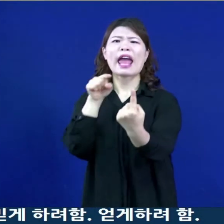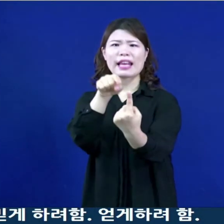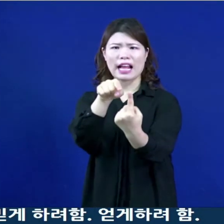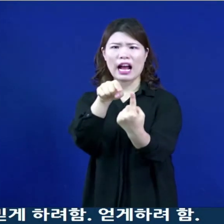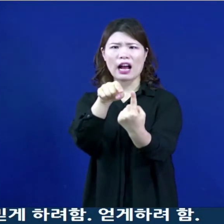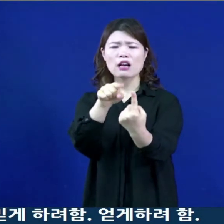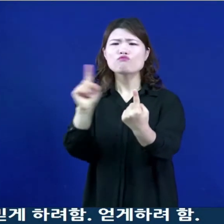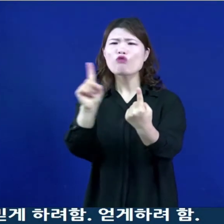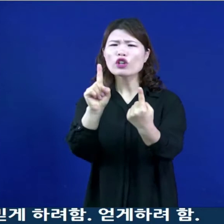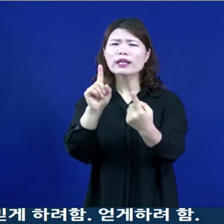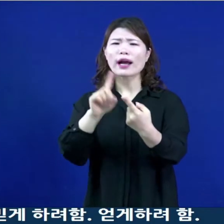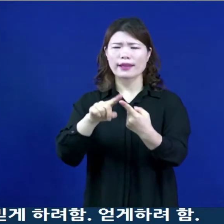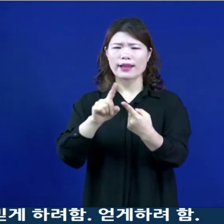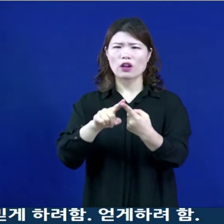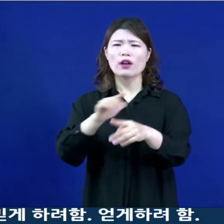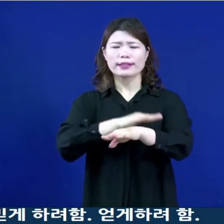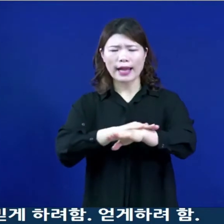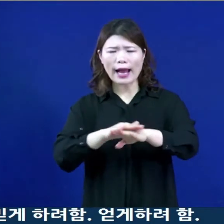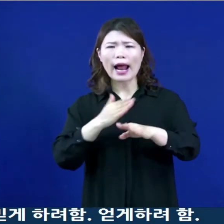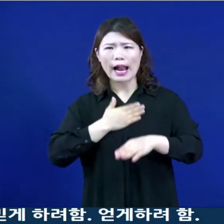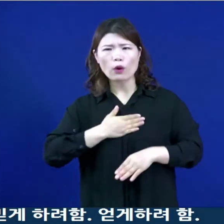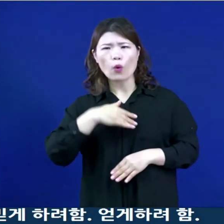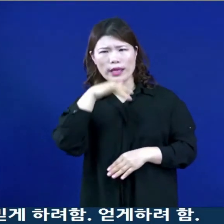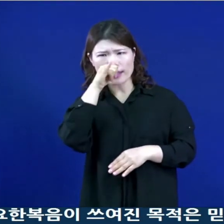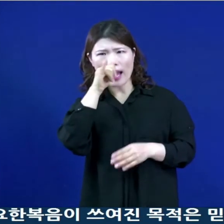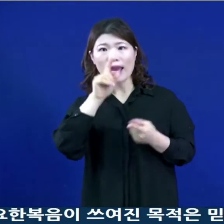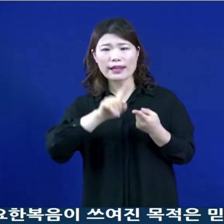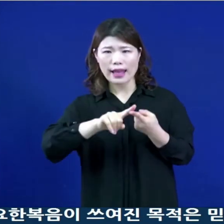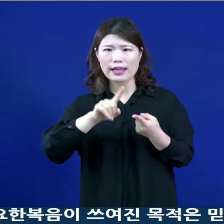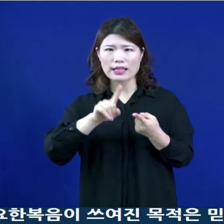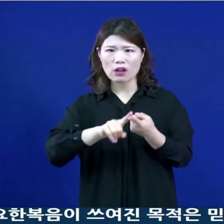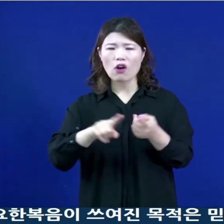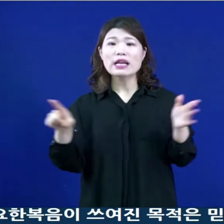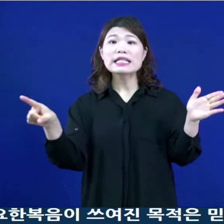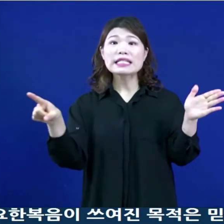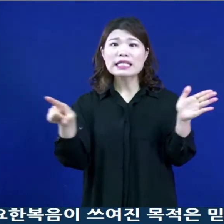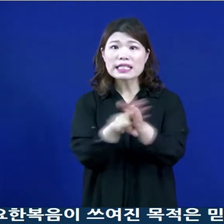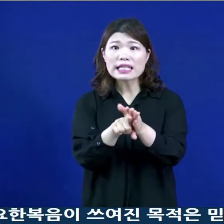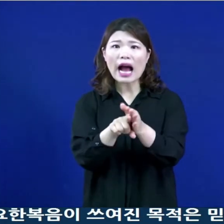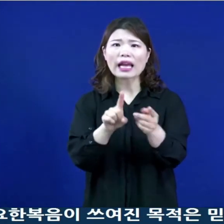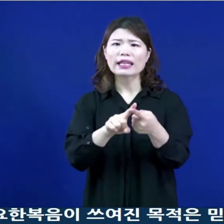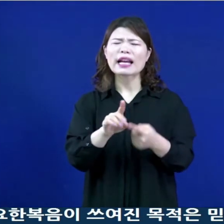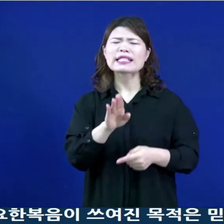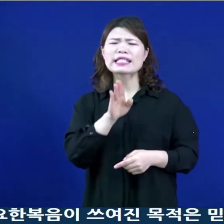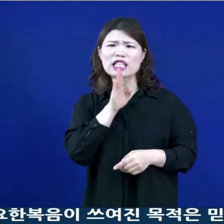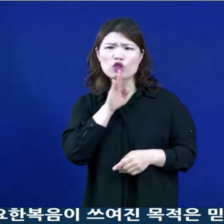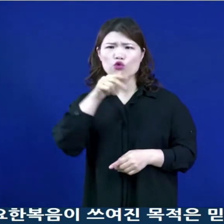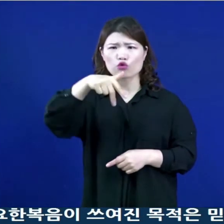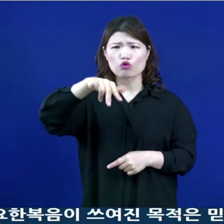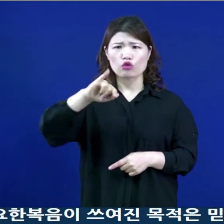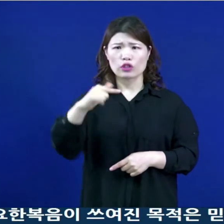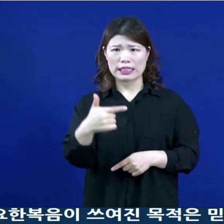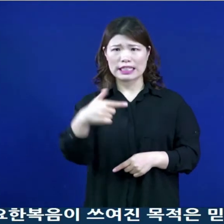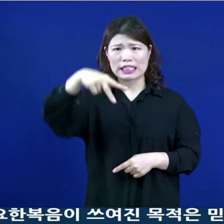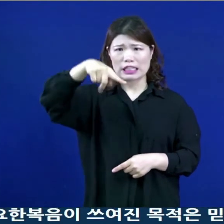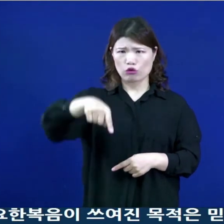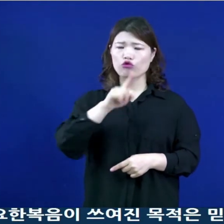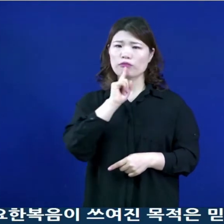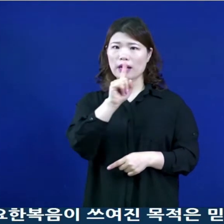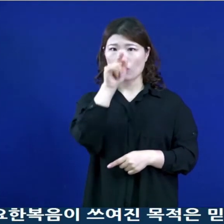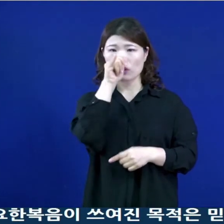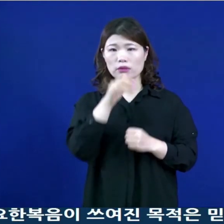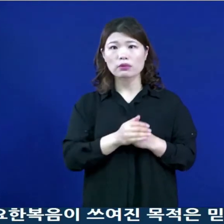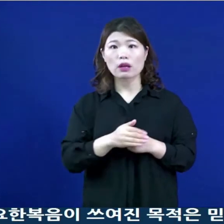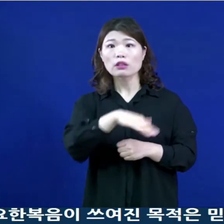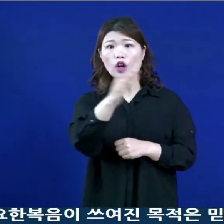잘 얻고 있는가, 이것을 확인하면서 가는 것이 신앙의 진수다 하는 것이죠. 우리 자녀들에게 어떻게 신앙 교육할 거냐?